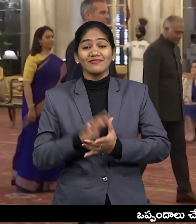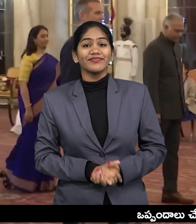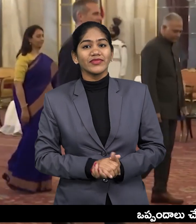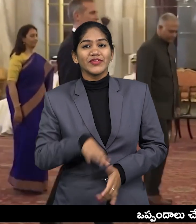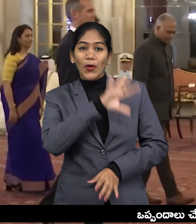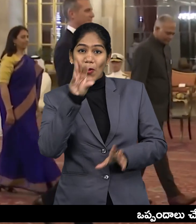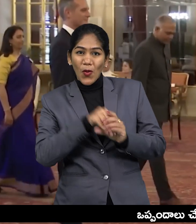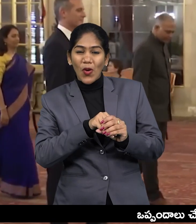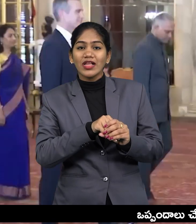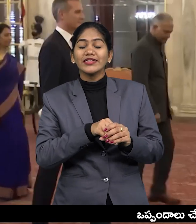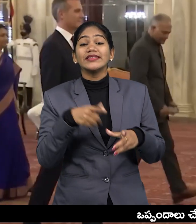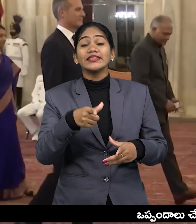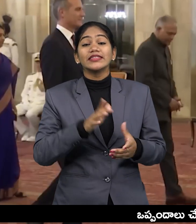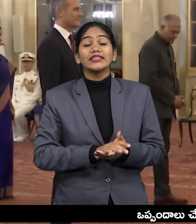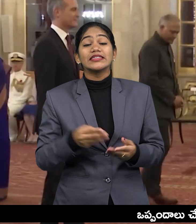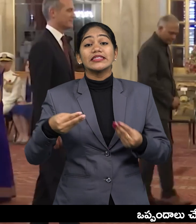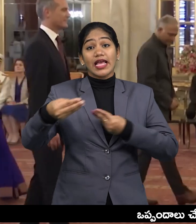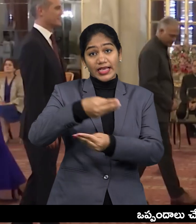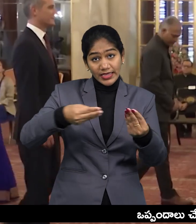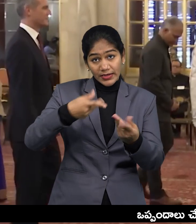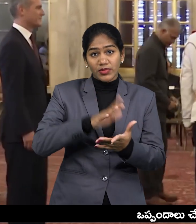ఒప్పందాలు చేసుకునే బాధ్యత రాష్ట్రపతిపై ఉంటుంది.